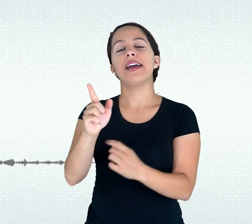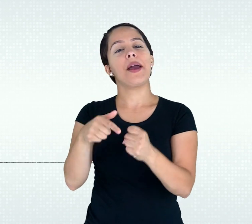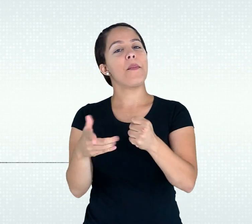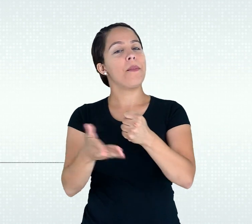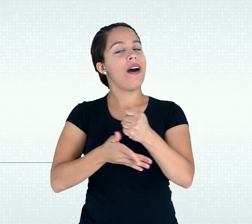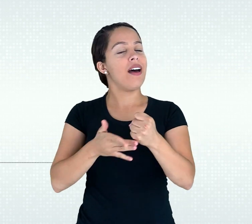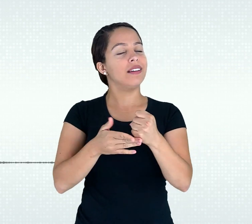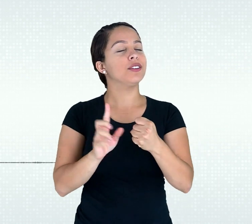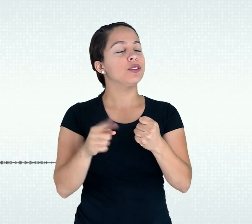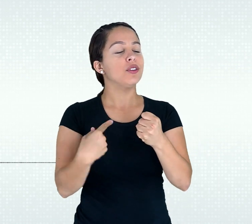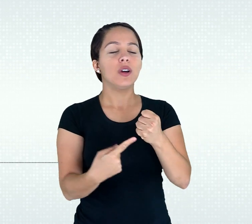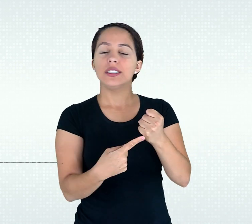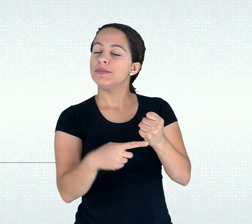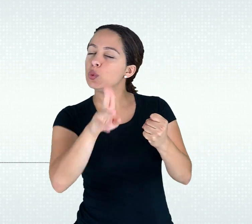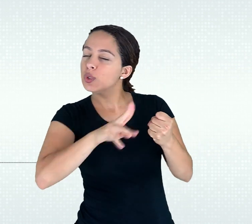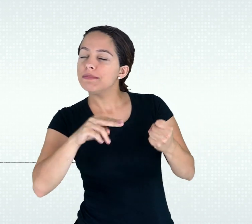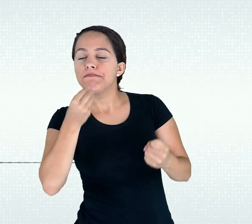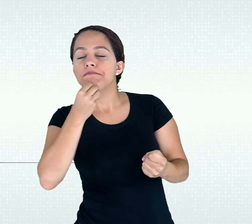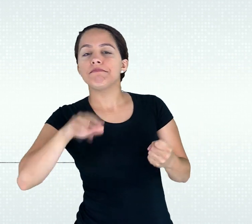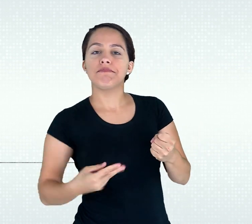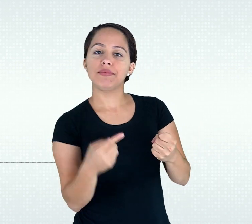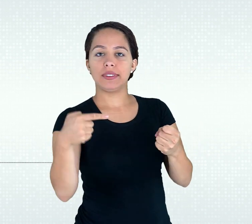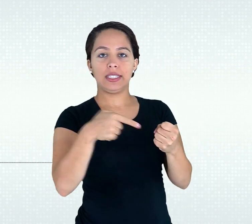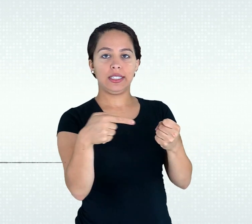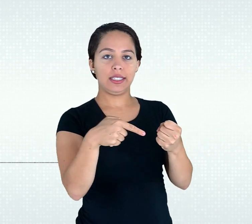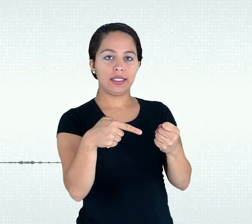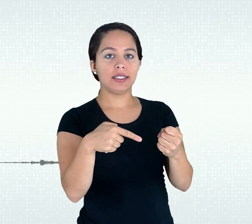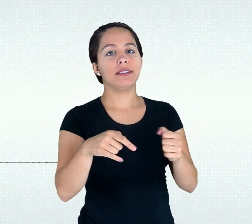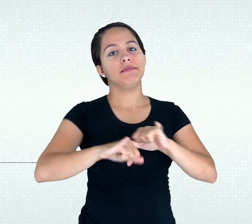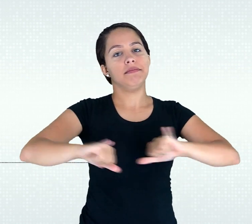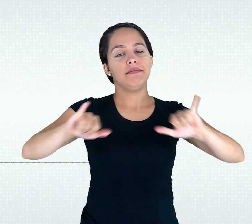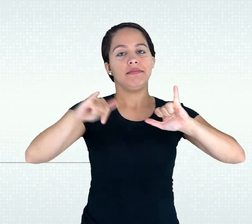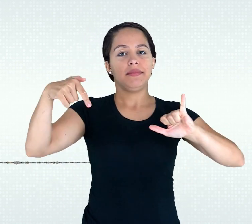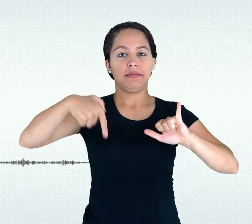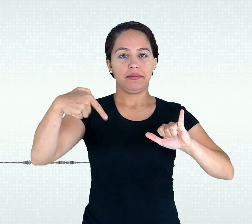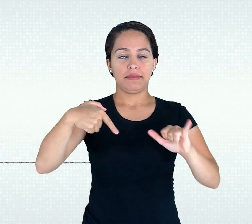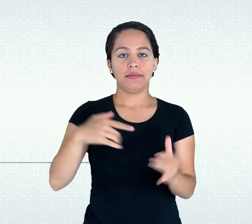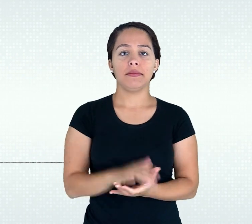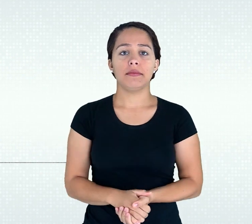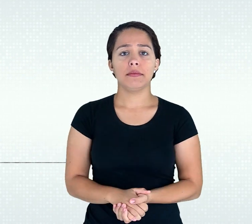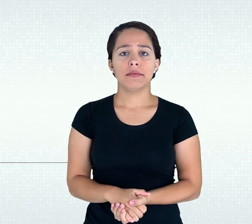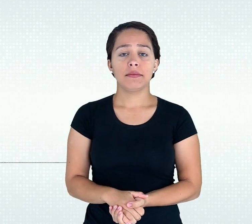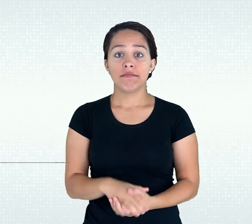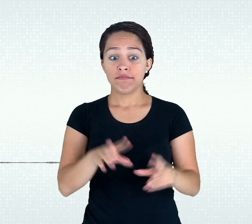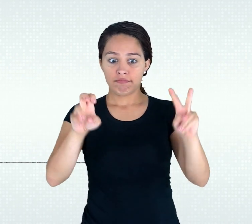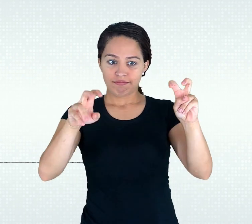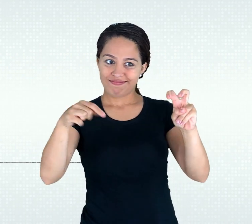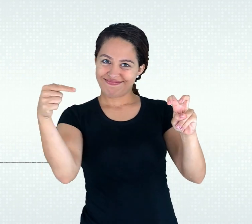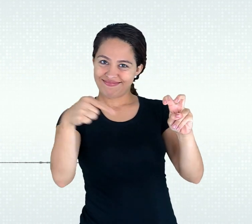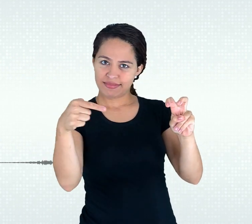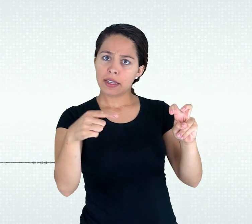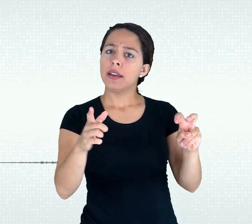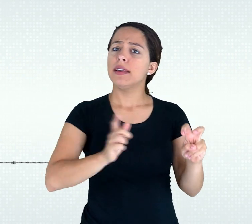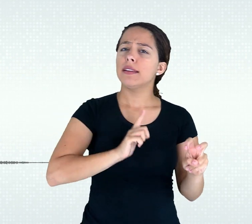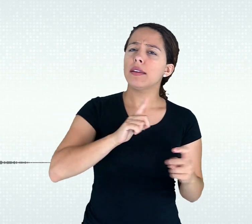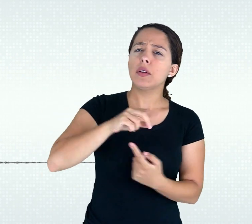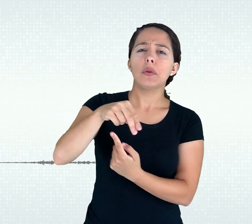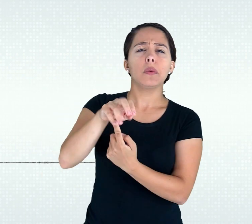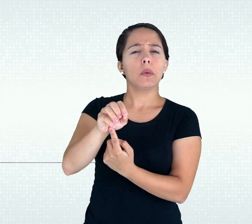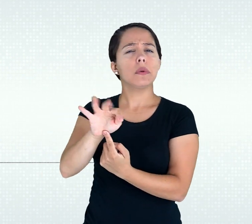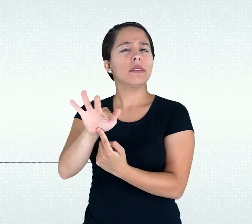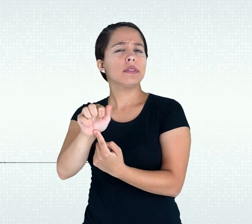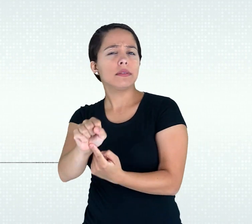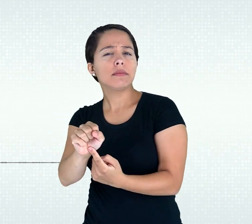segundo esta abre aspas notas conceitos créditos ou outras formas de registro